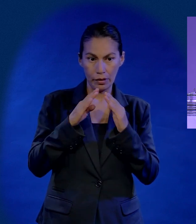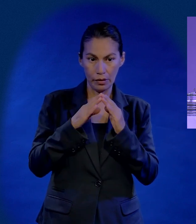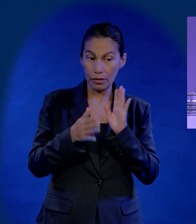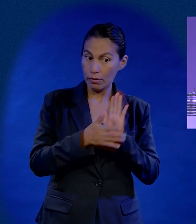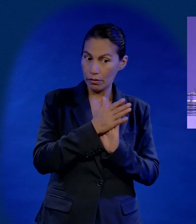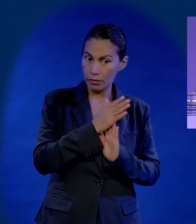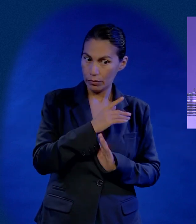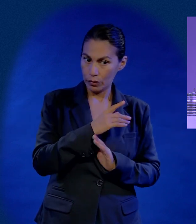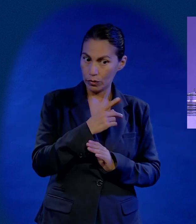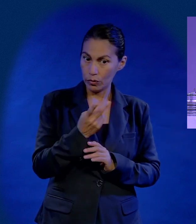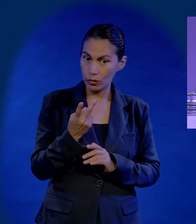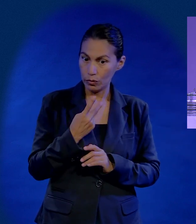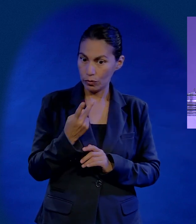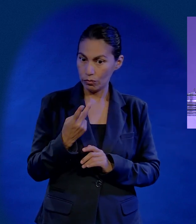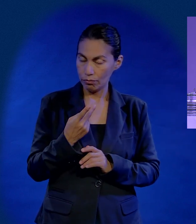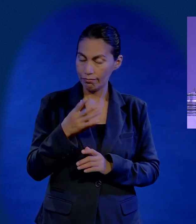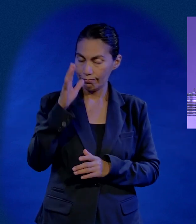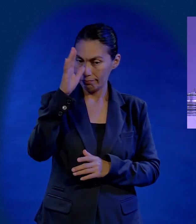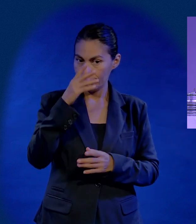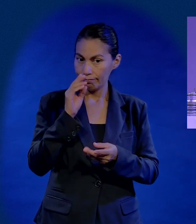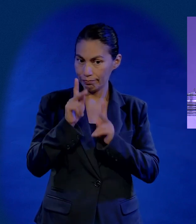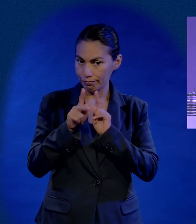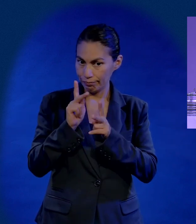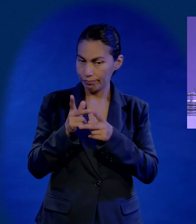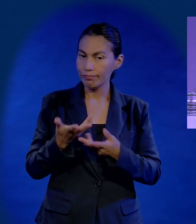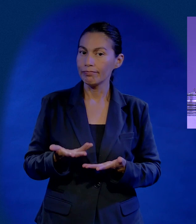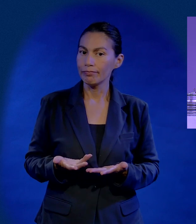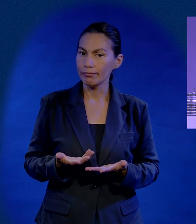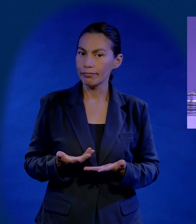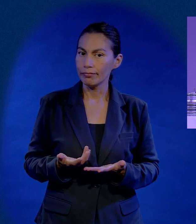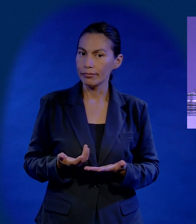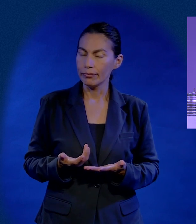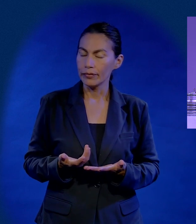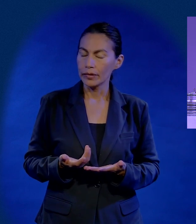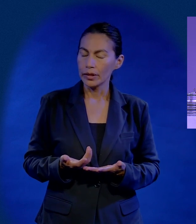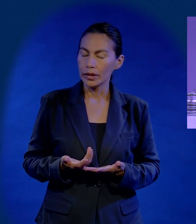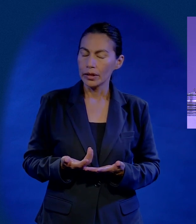y nos vamos a la casa. Usted y yo nos vamos a arreglar llegando.